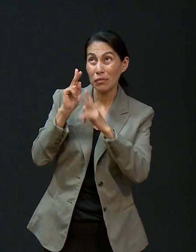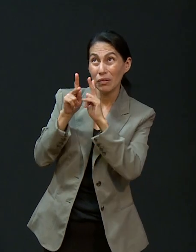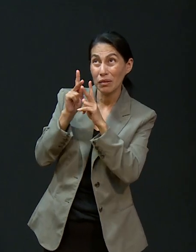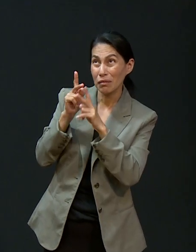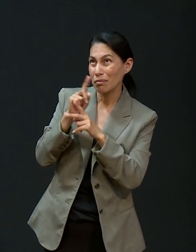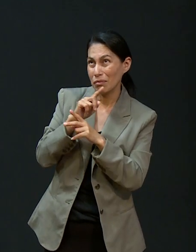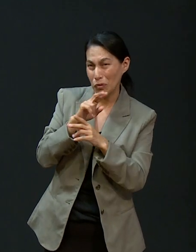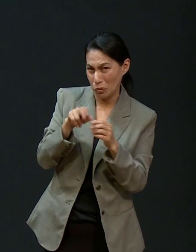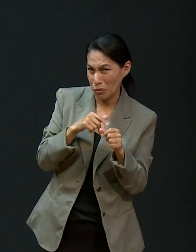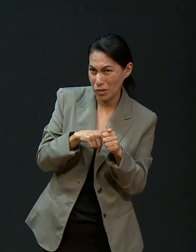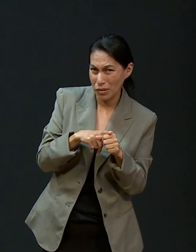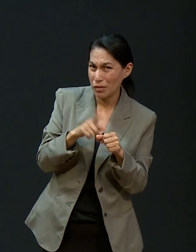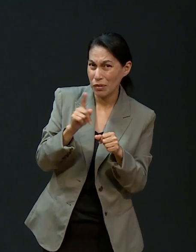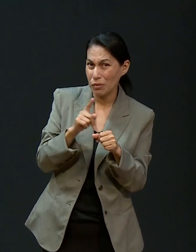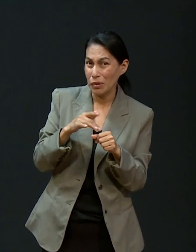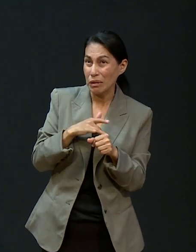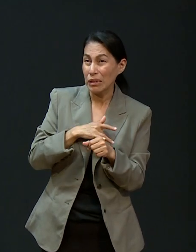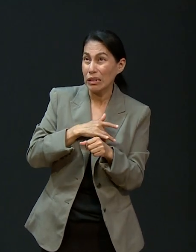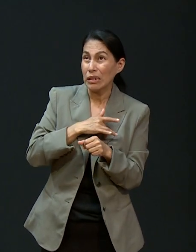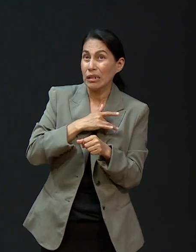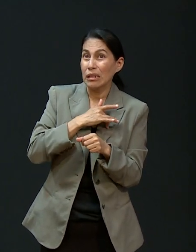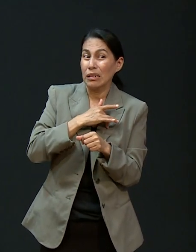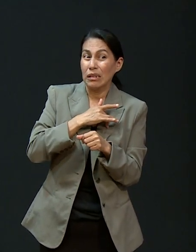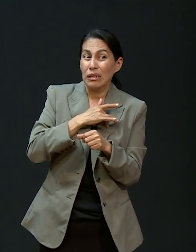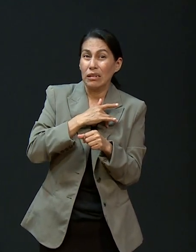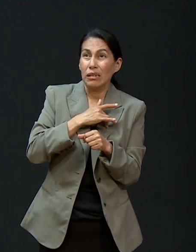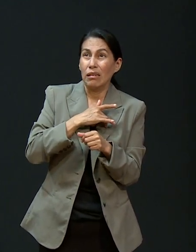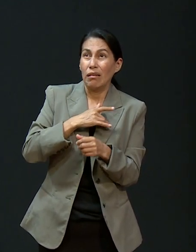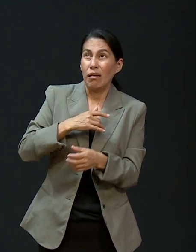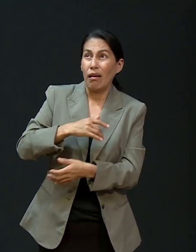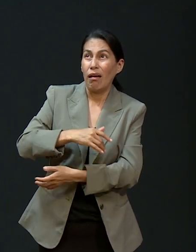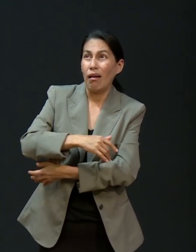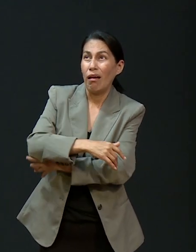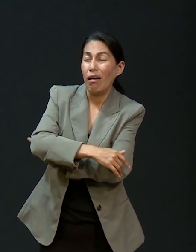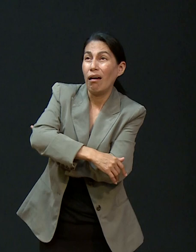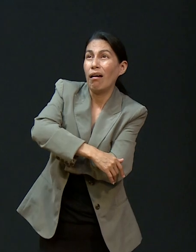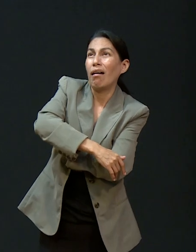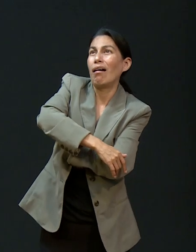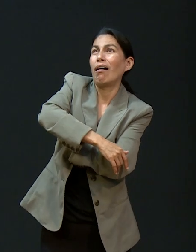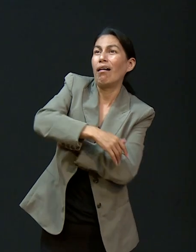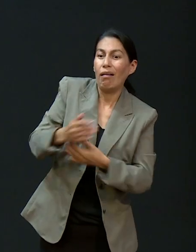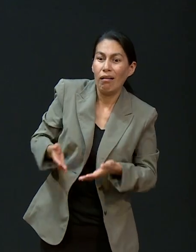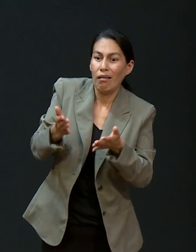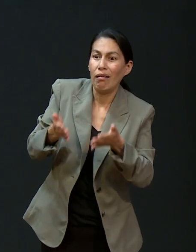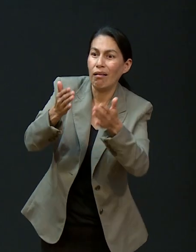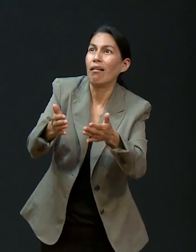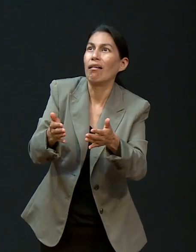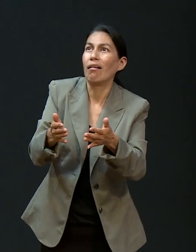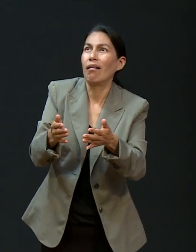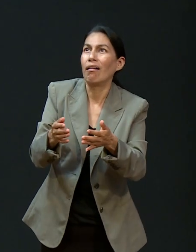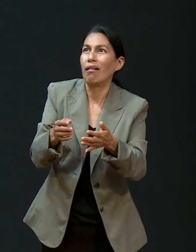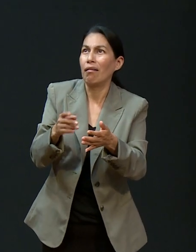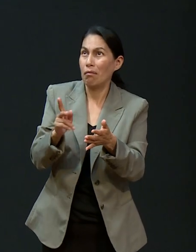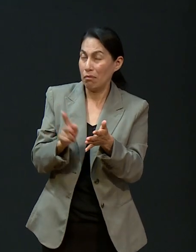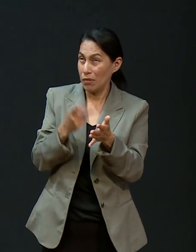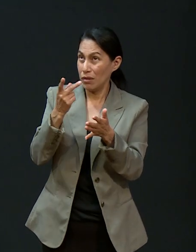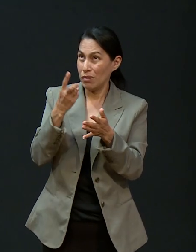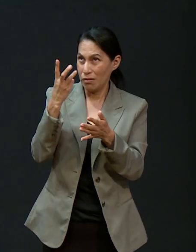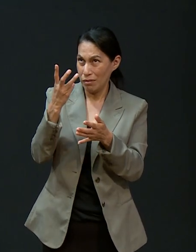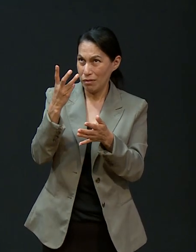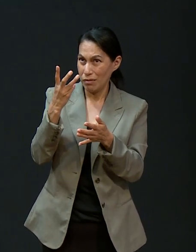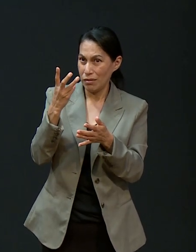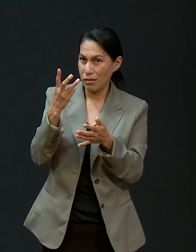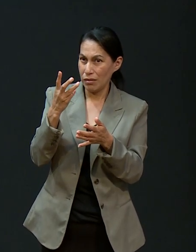conté, no cuento así normalmente para las personas. Pero sentí así como que aquí. Me agarraron así. Pum, pum, pum.